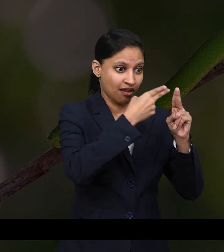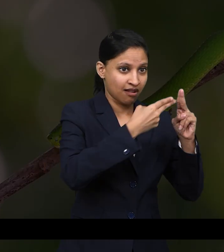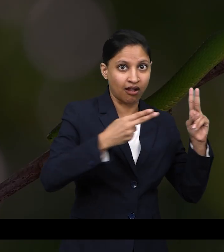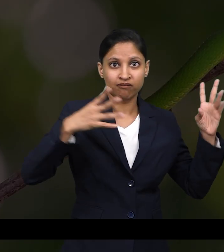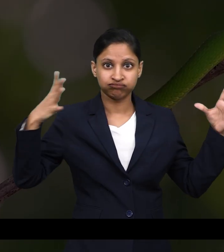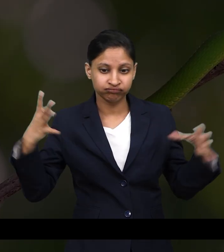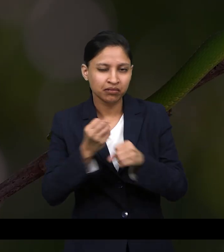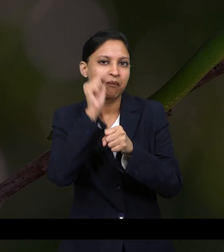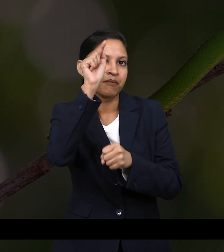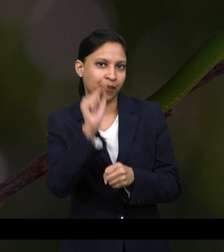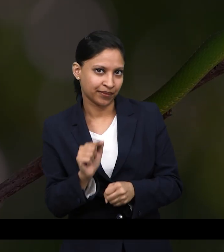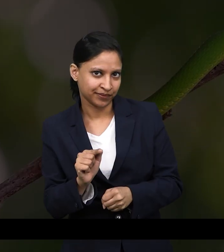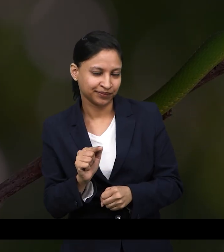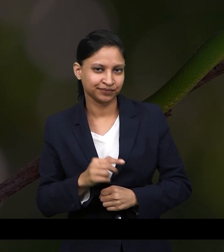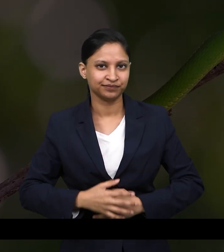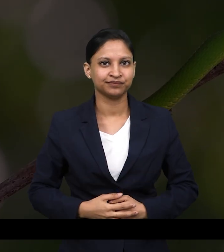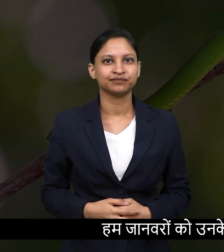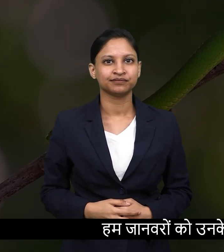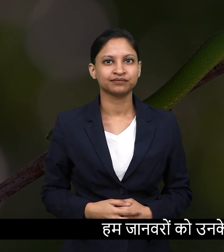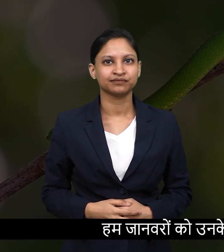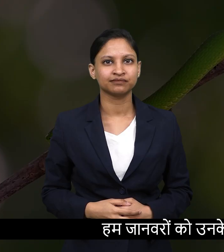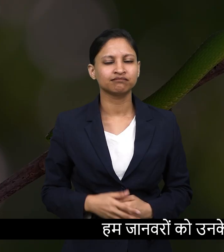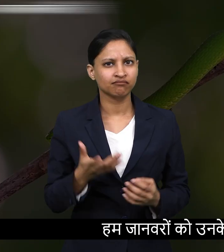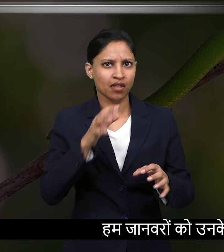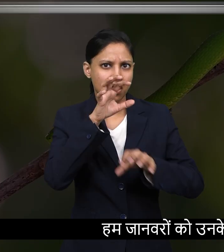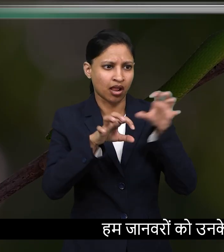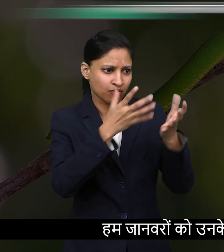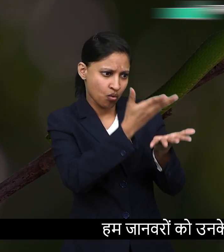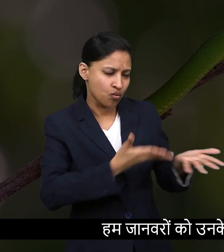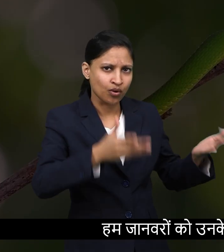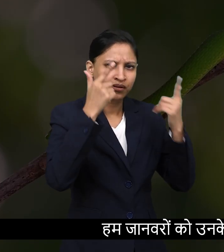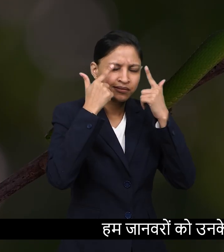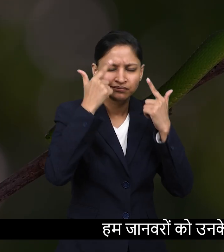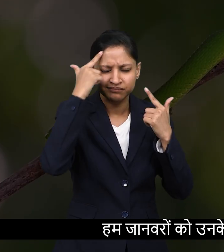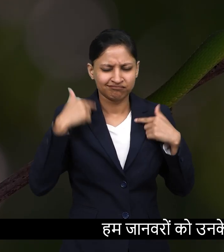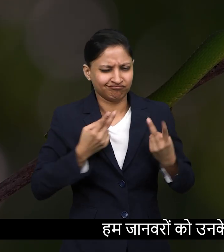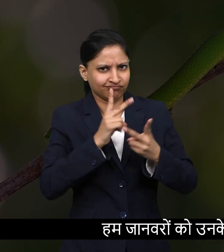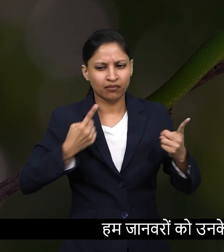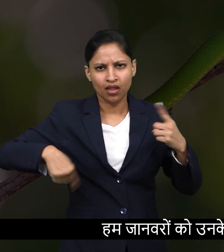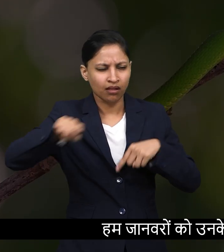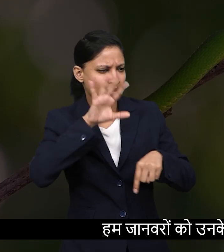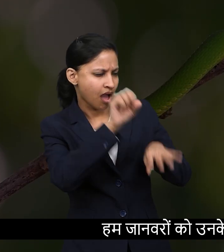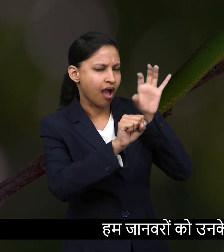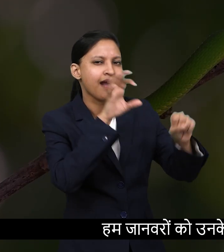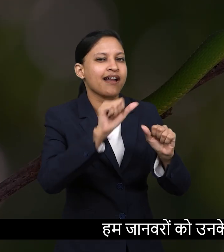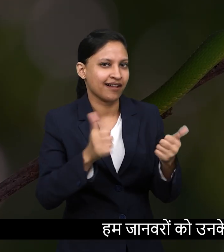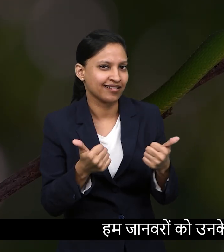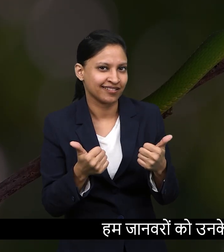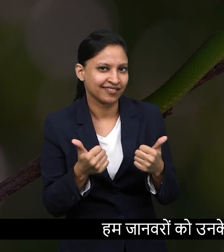याद रखने योग्य बातें। हम जानवरों को उनके शरीर के अंगों को देखकर पहचान सकते हैं।